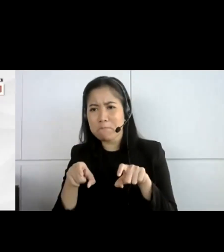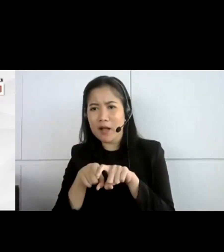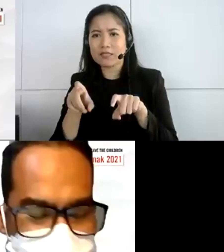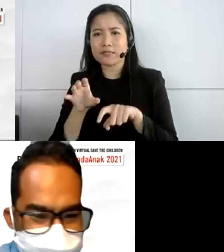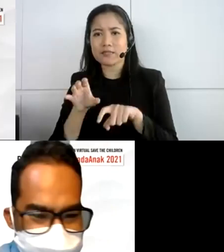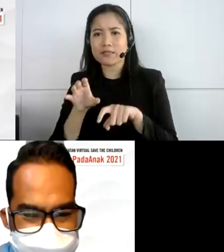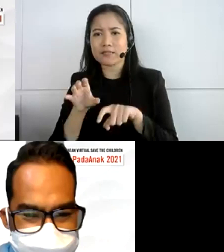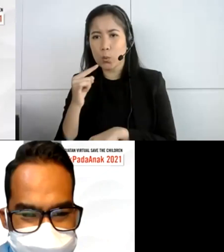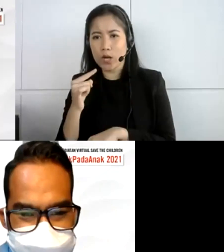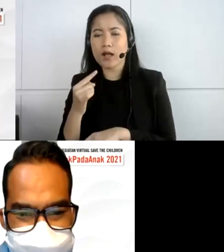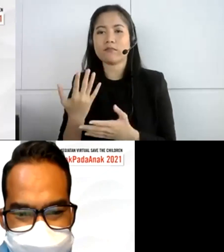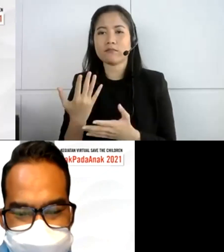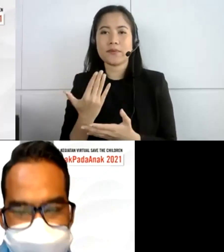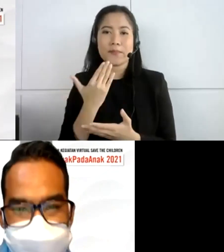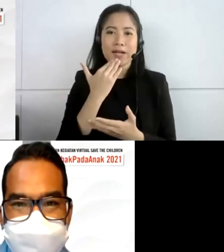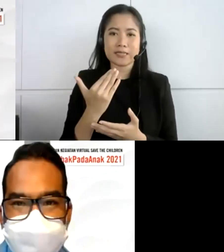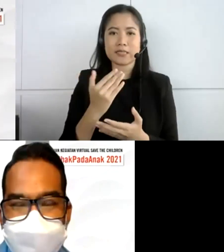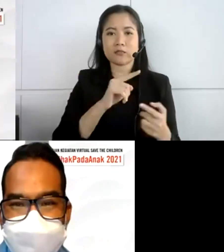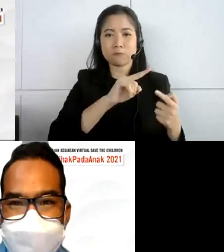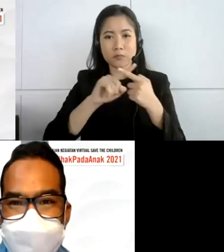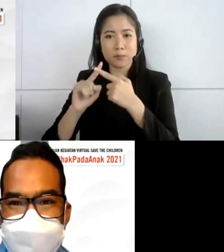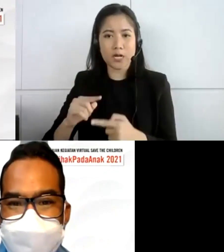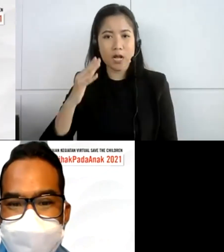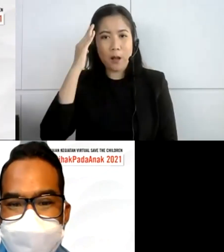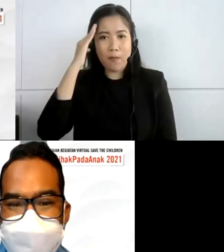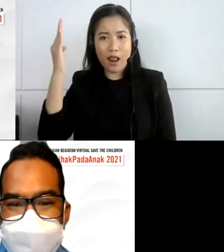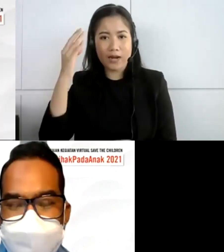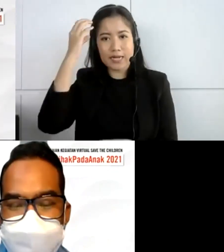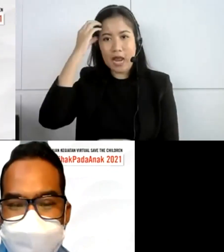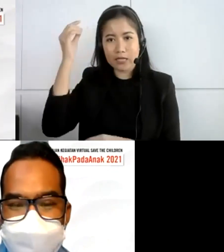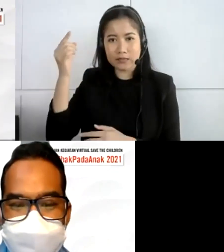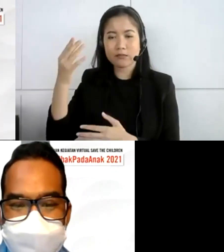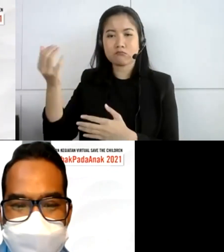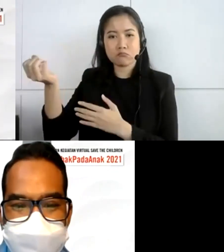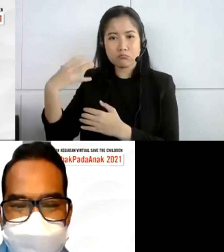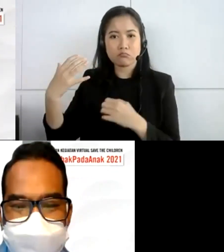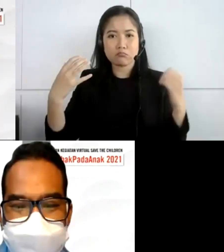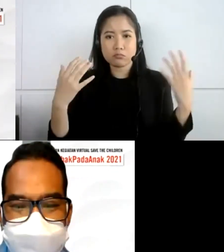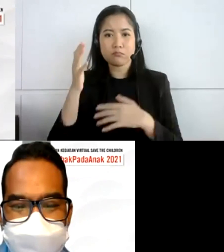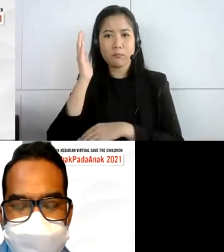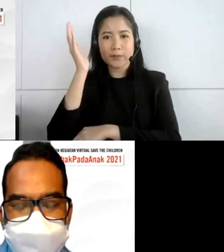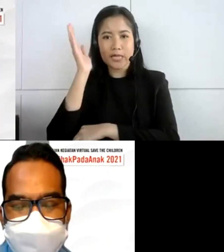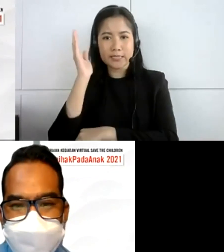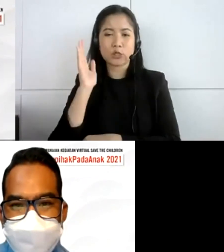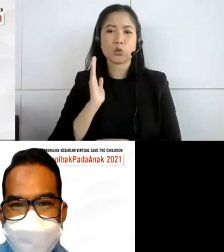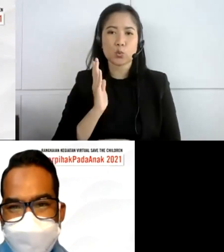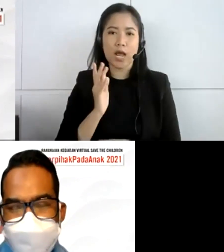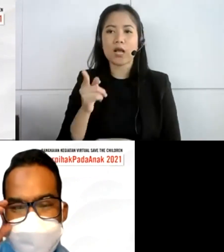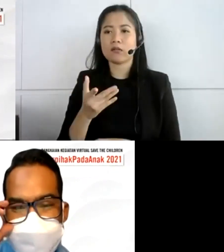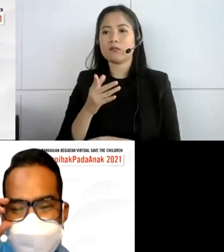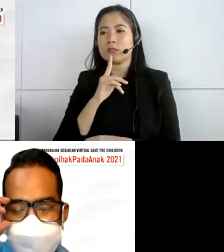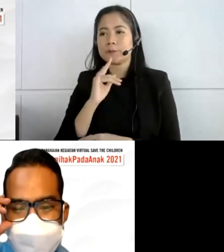terima kasih kepada kawan-kawan kepala dinas yang sudah menyampaikan presentasinya sebagai